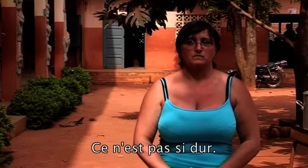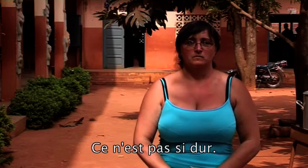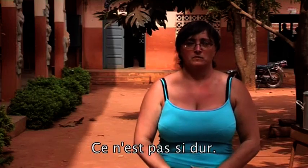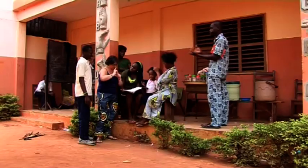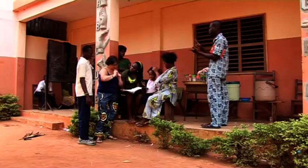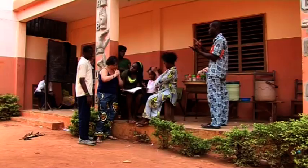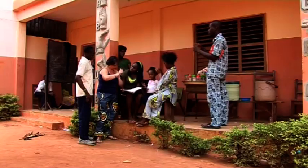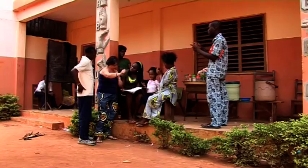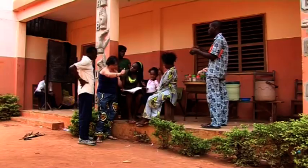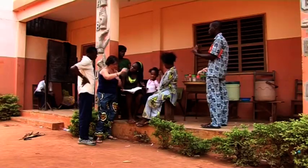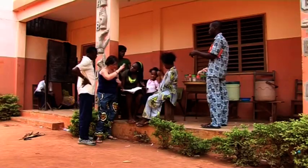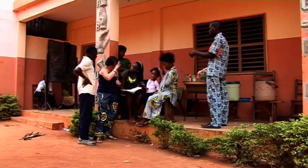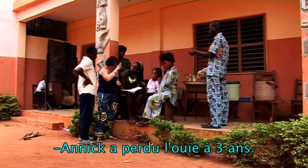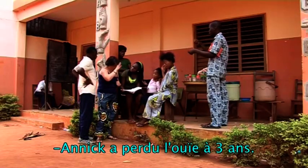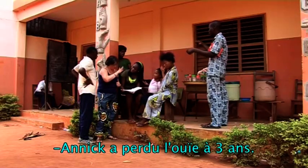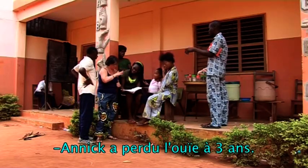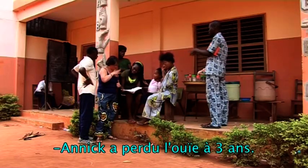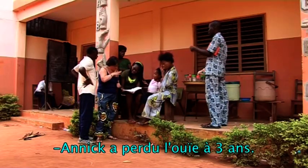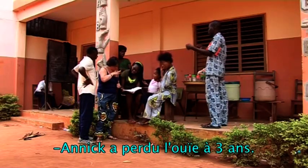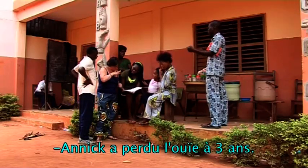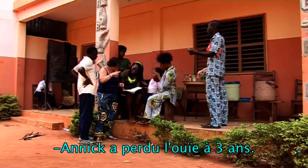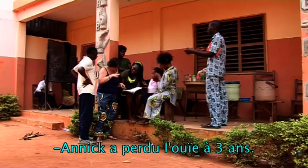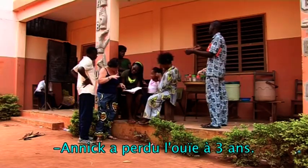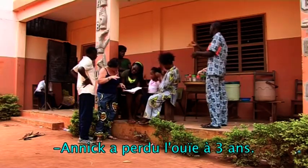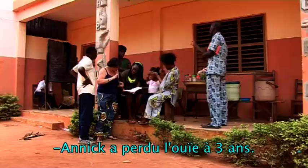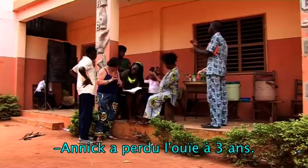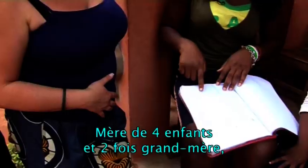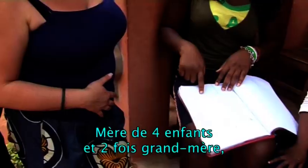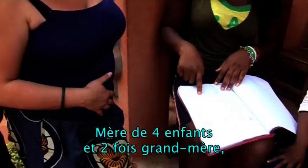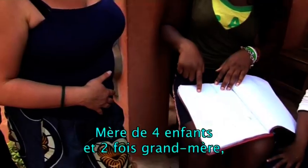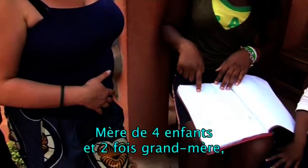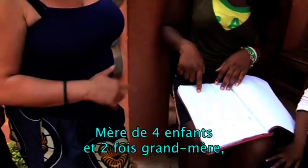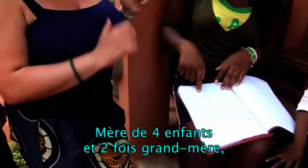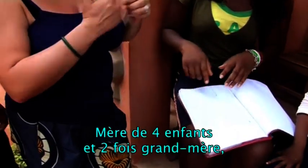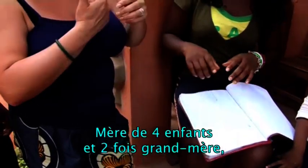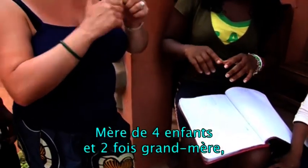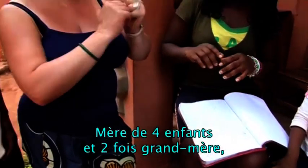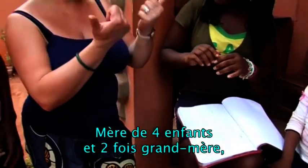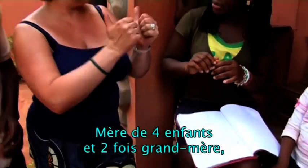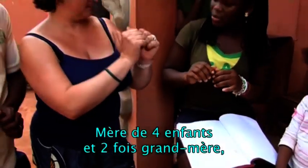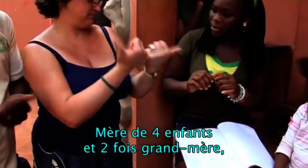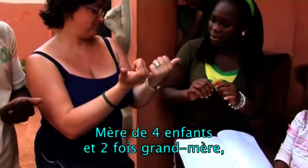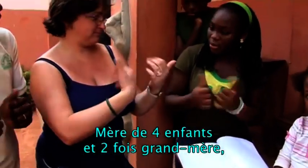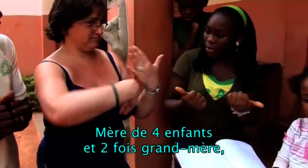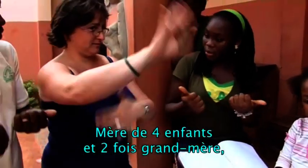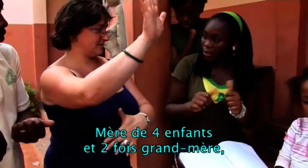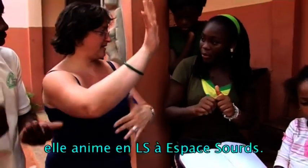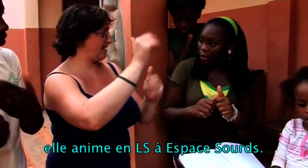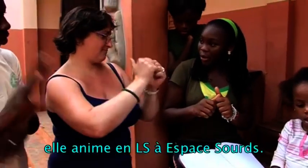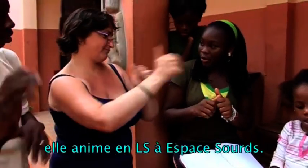signes béninoise. Annick a perdu Louis à l'âge de 3 ans. Elle est maman de 4 enfants et même 2 fois grand-mère. Elle